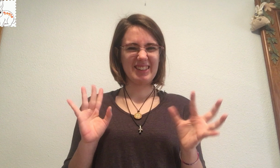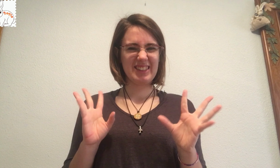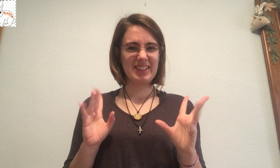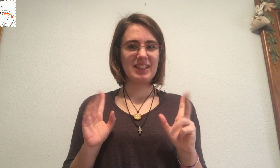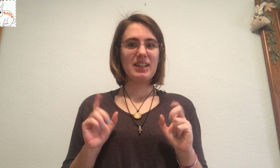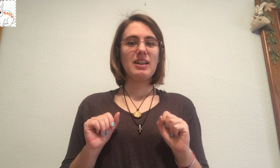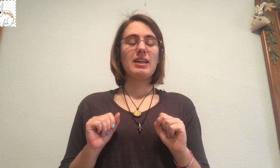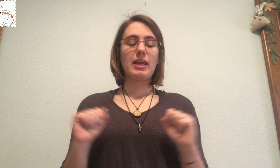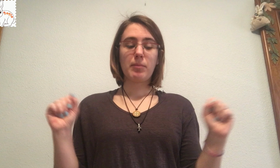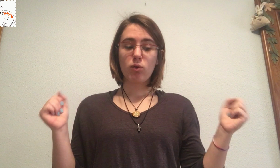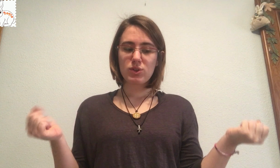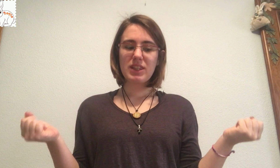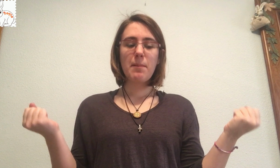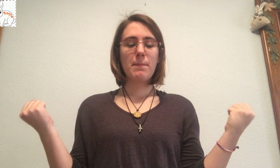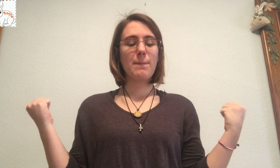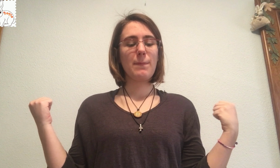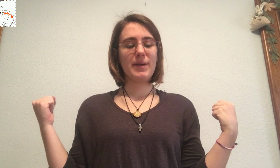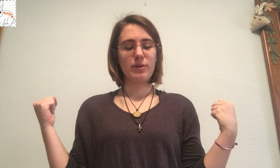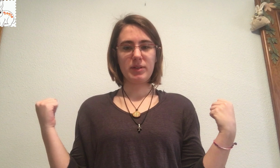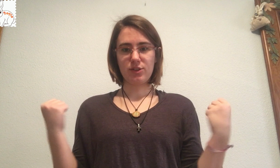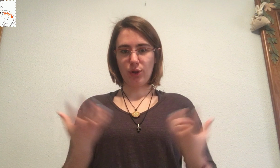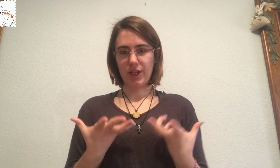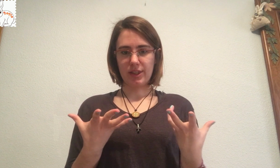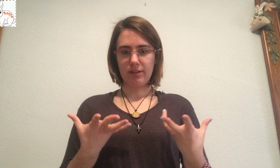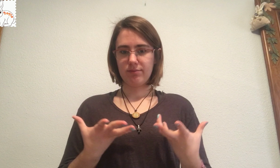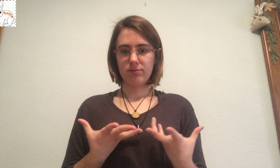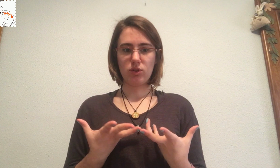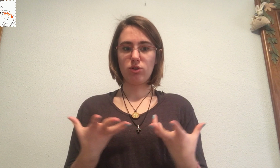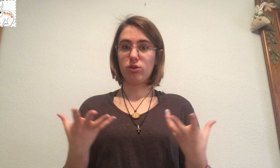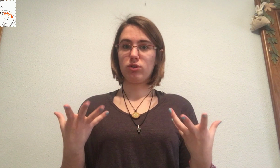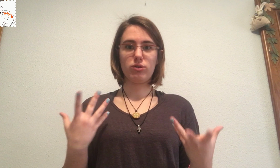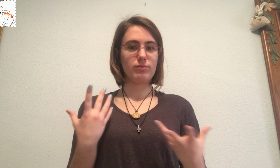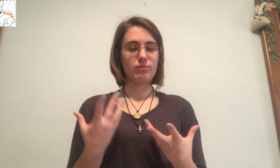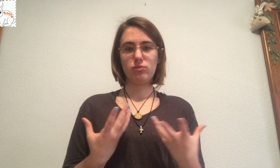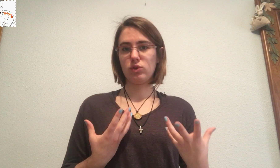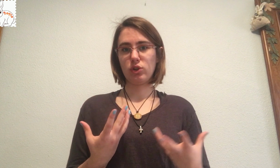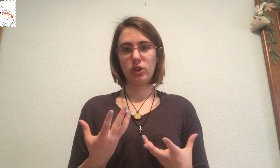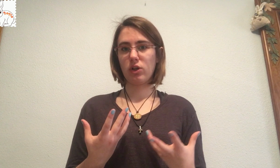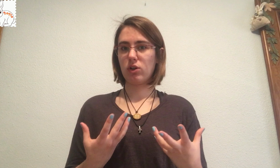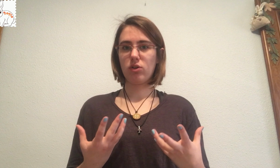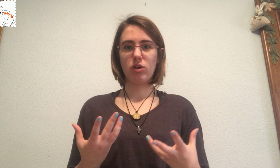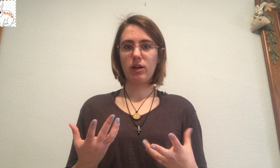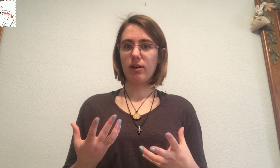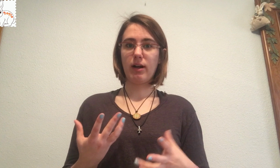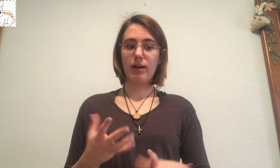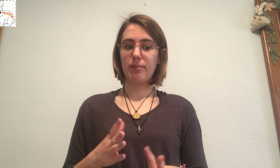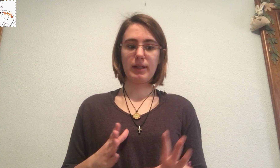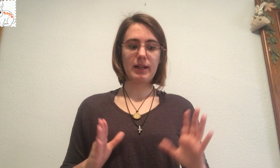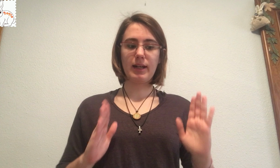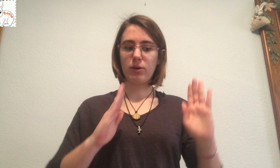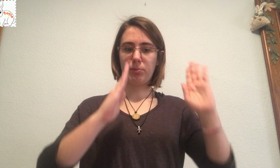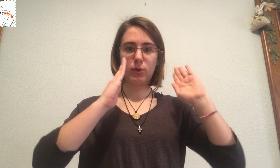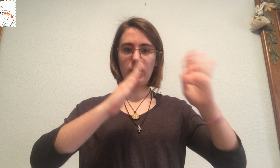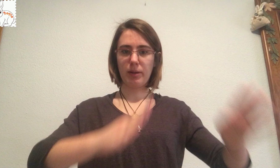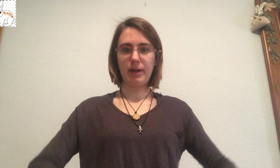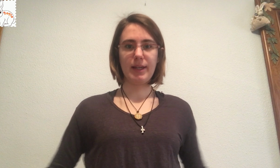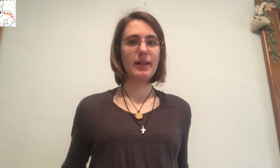me gusta Pero me desconcierta No No llego A ver claro Por dónde va a ir